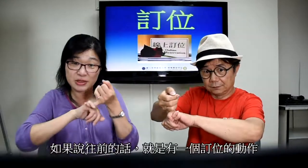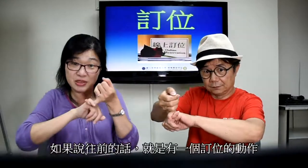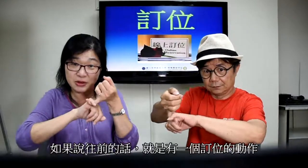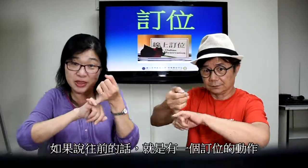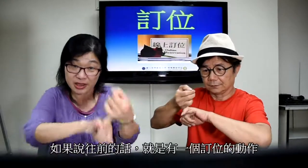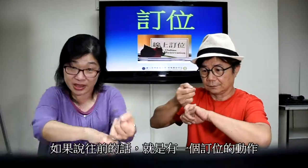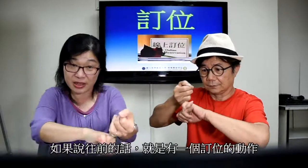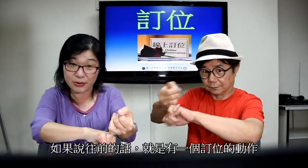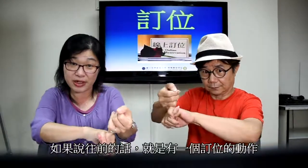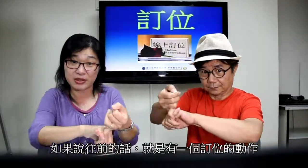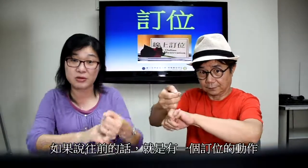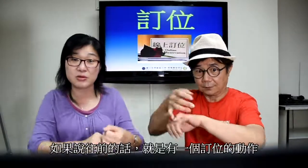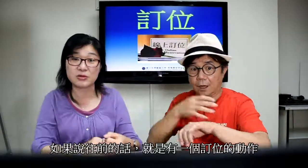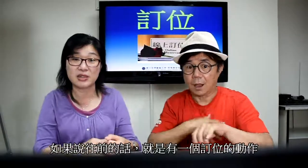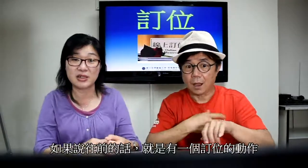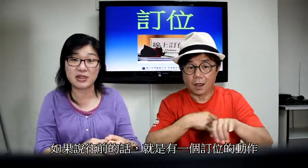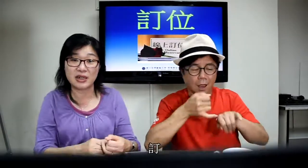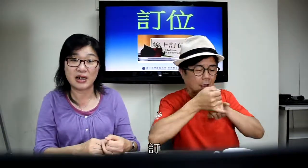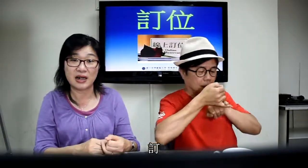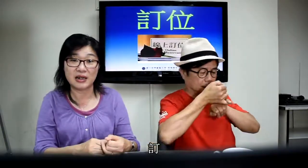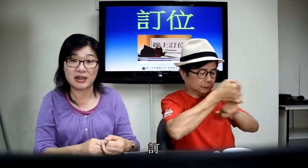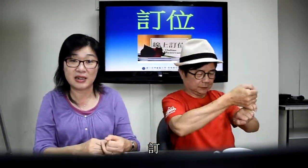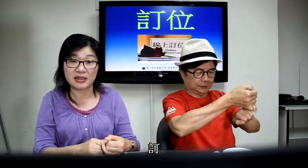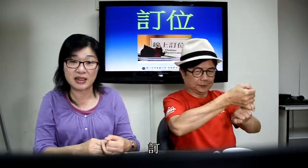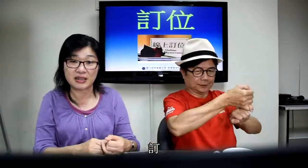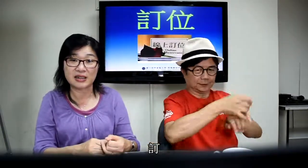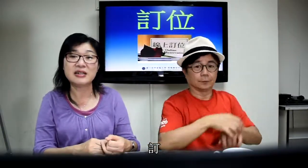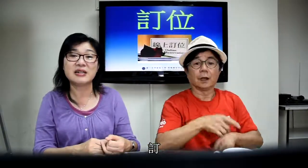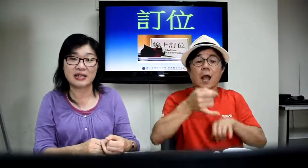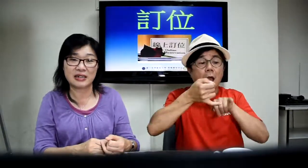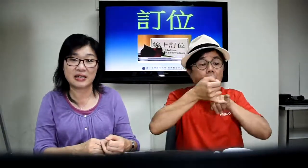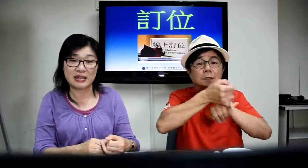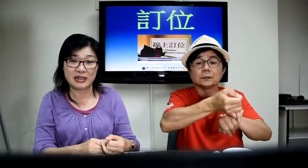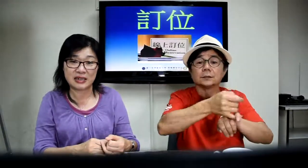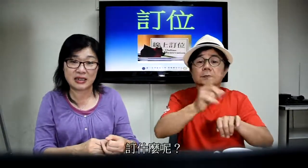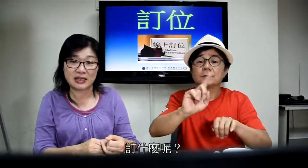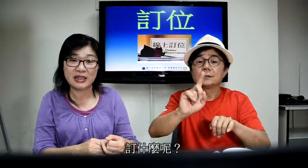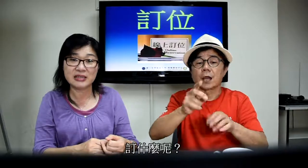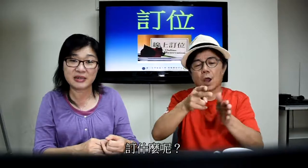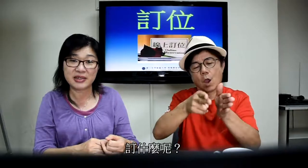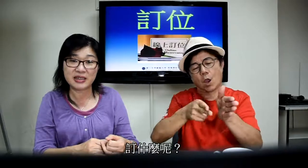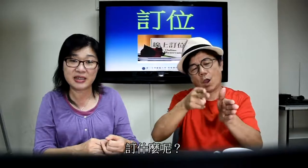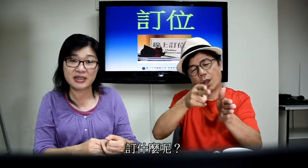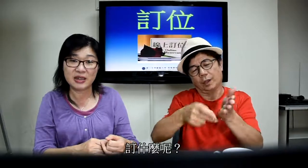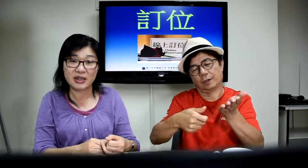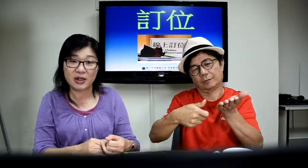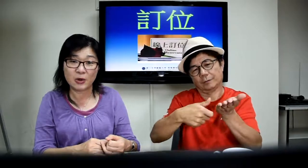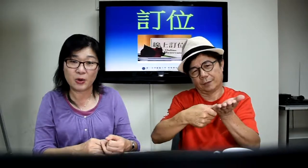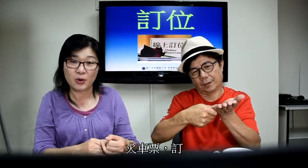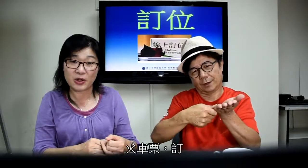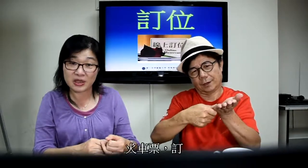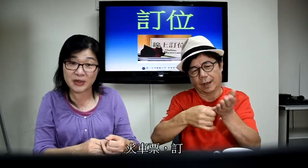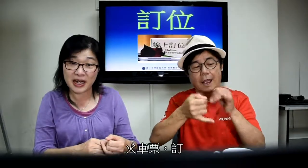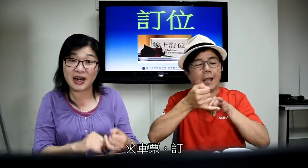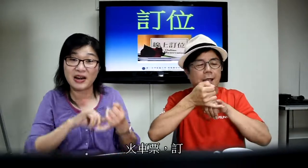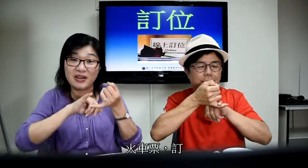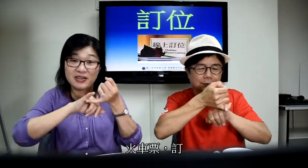有一个定位的动作，好，定，定什么呢？火车票